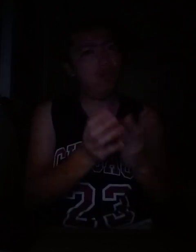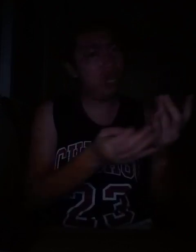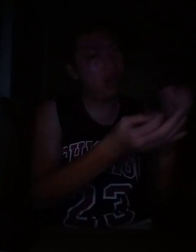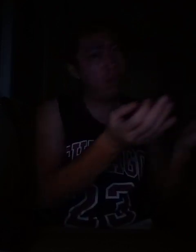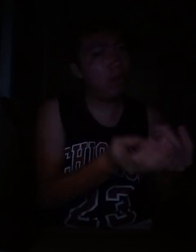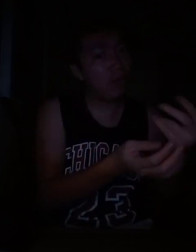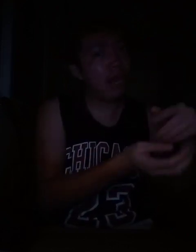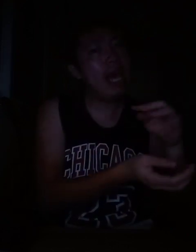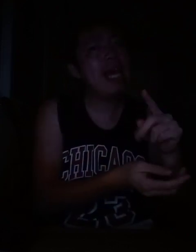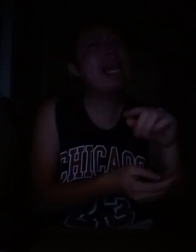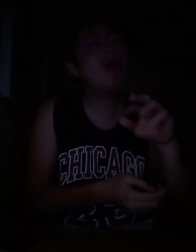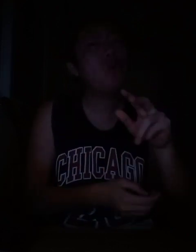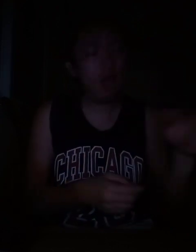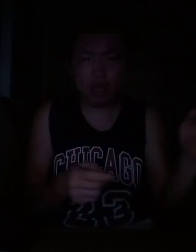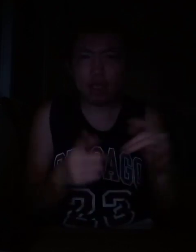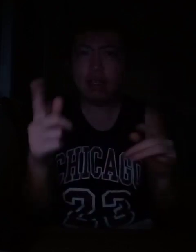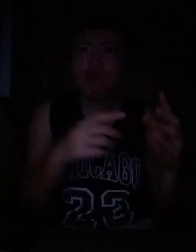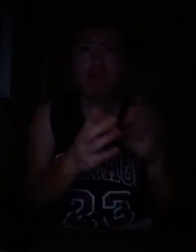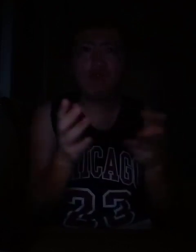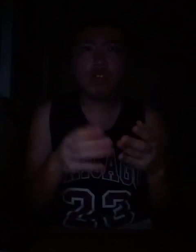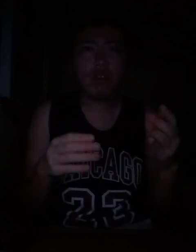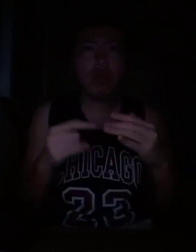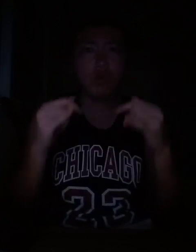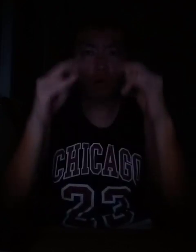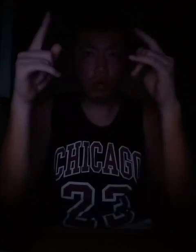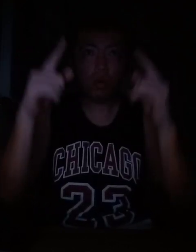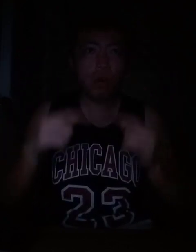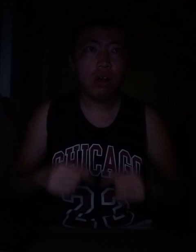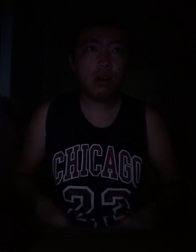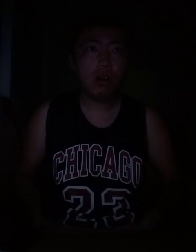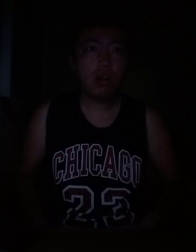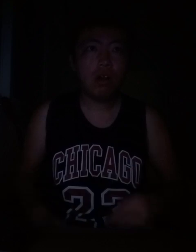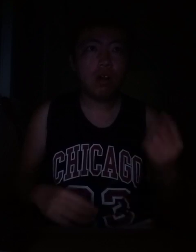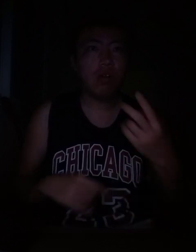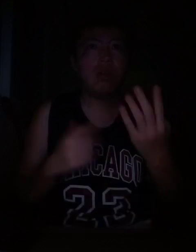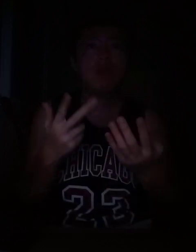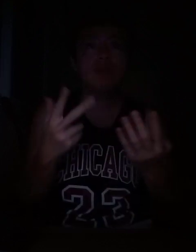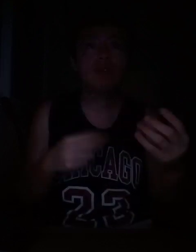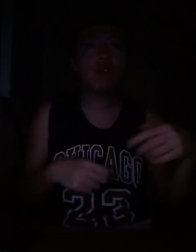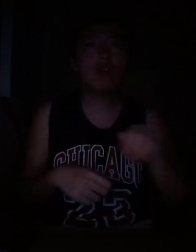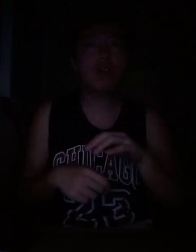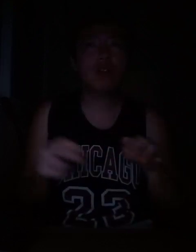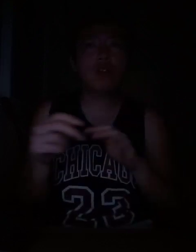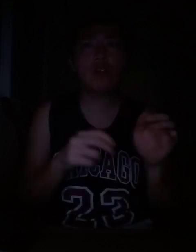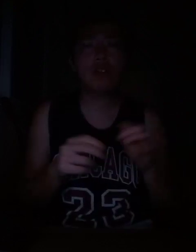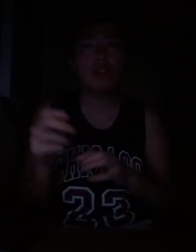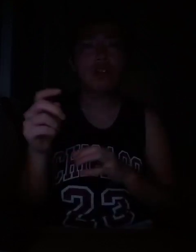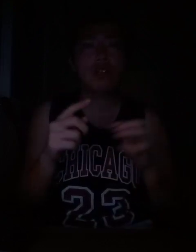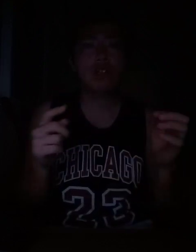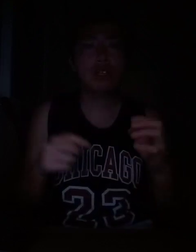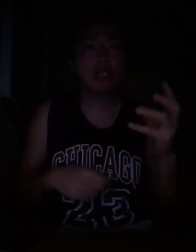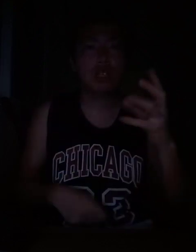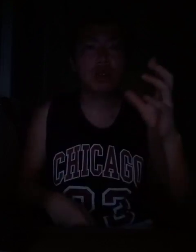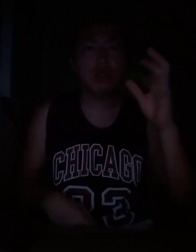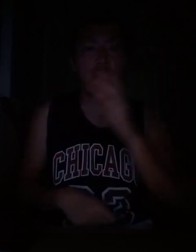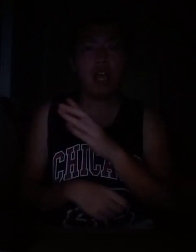남서쪽 195km 해상 부근까지 올라왔습니다. 시속 18km의 속도로 이동하고 있는 태풍 카눈은